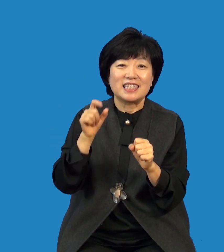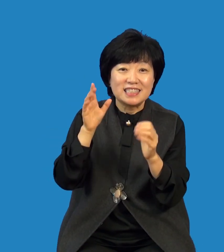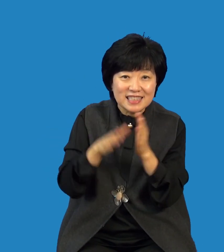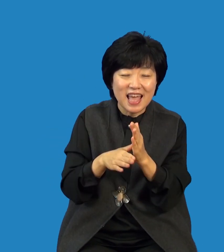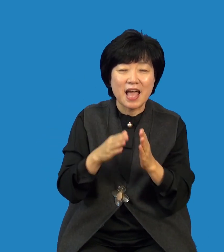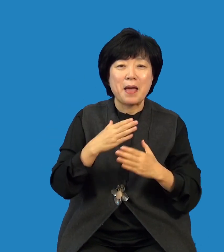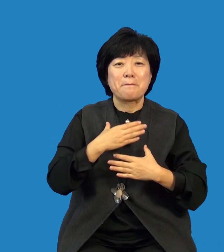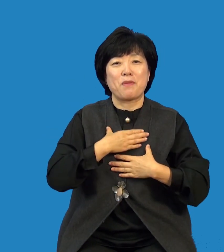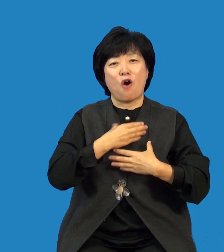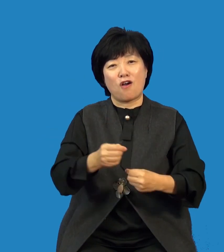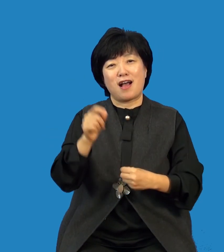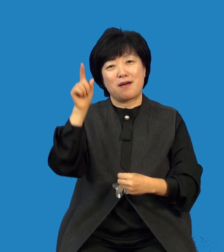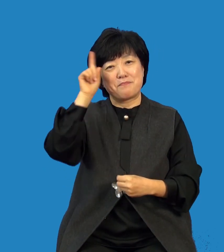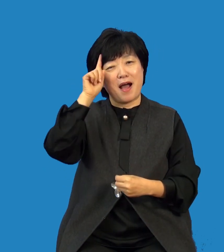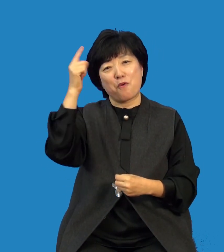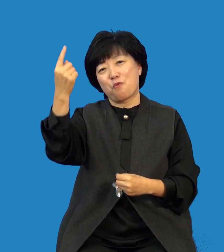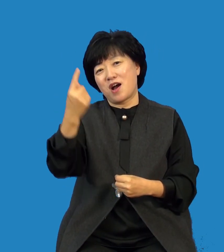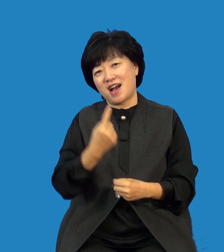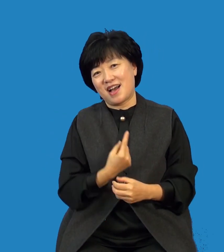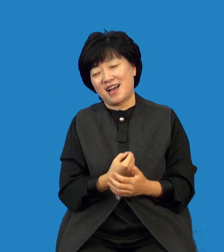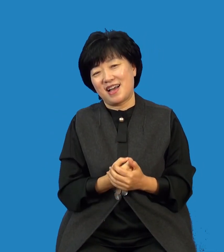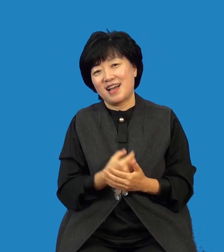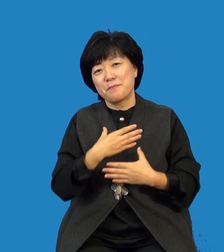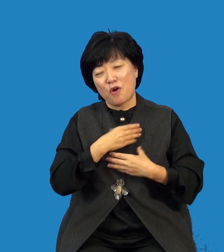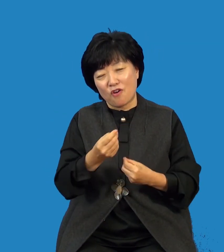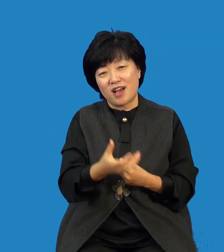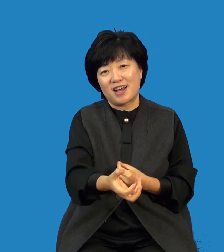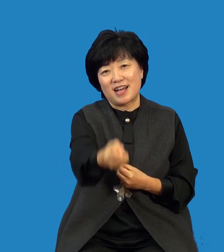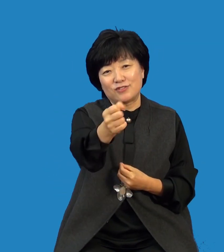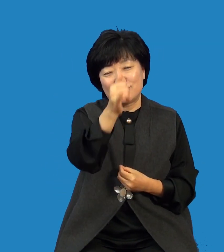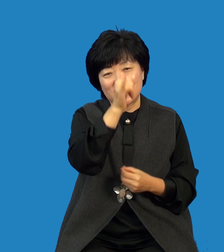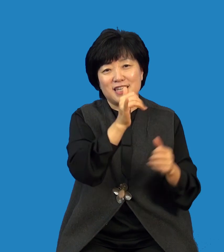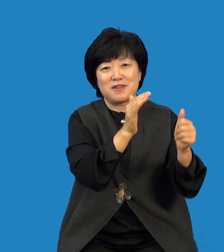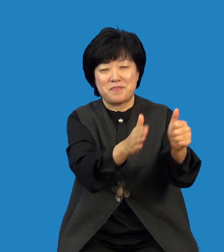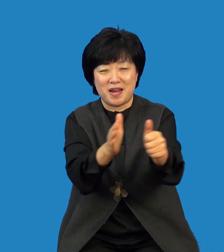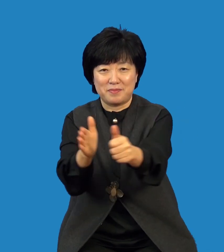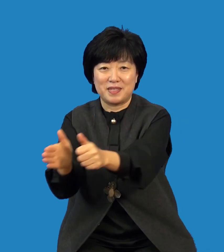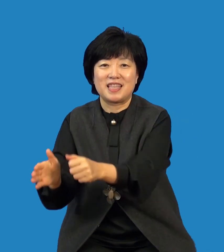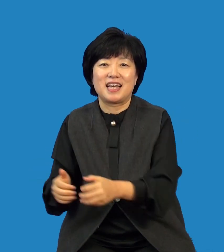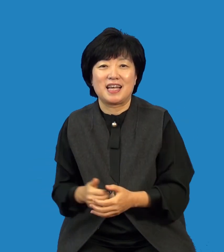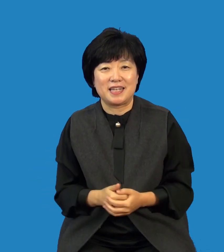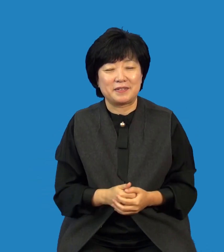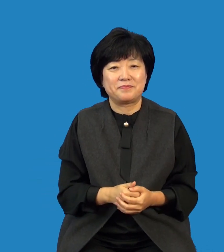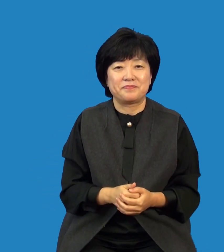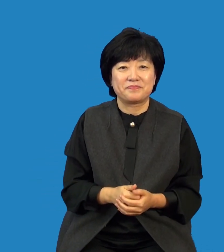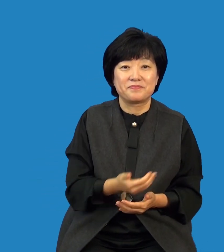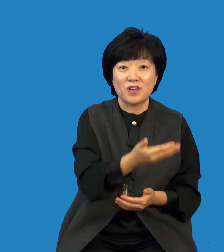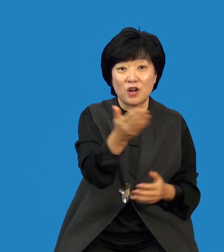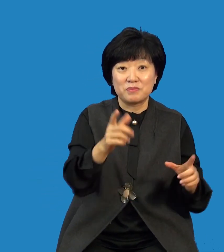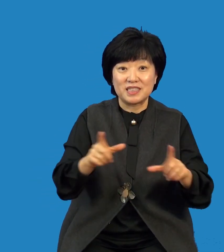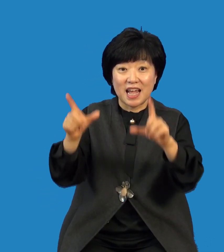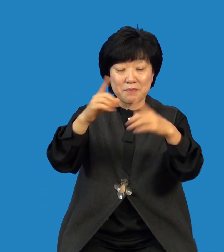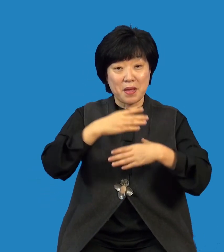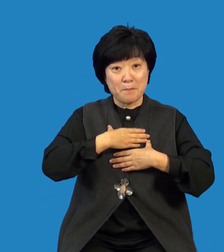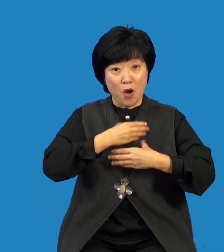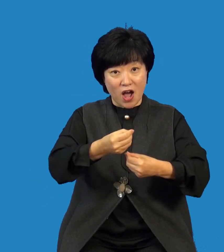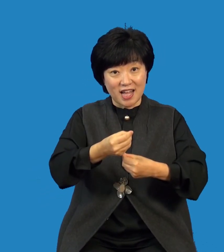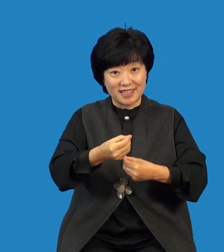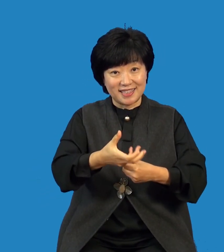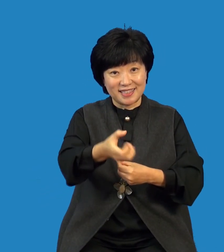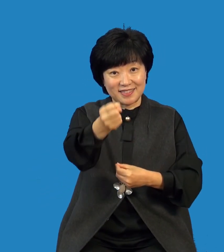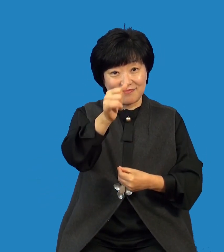거예요. 이 평강을 여러분들이 누리시게 되기를 주의 이름으로 축원합니다. 여러분 삶에 평안이 있으십니까?